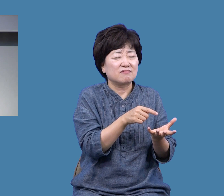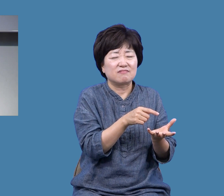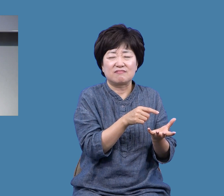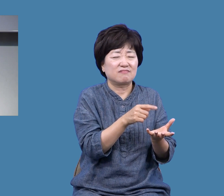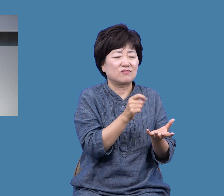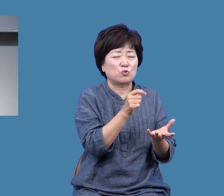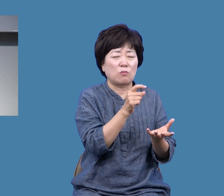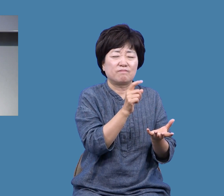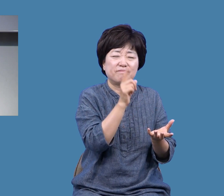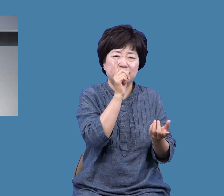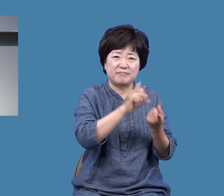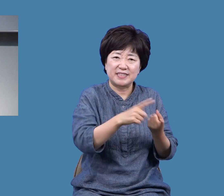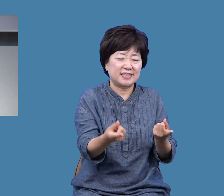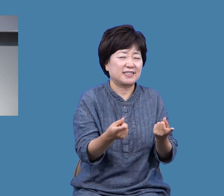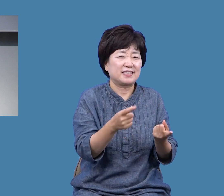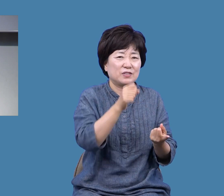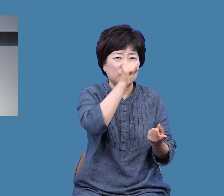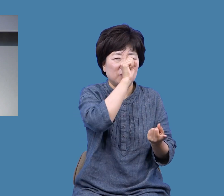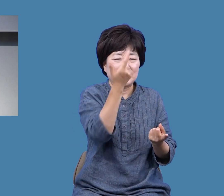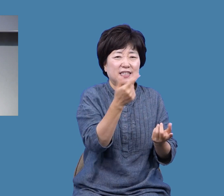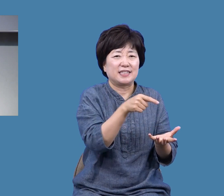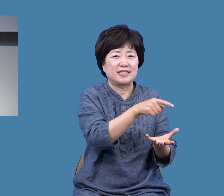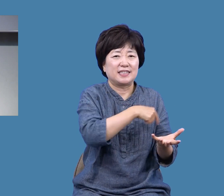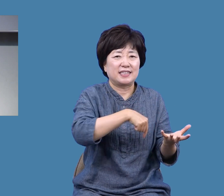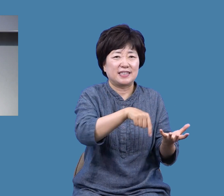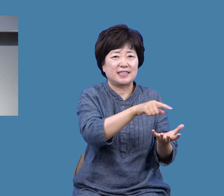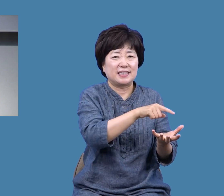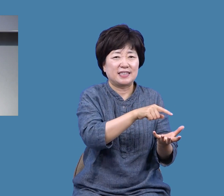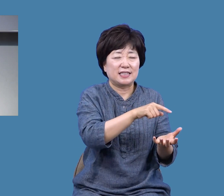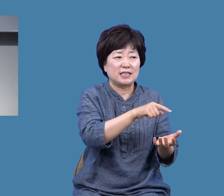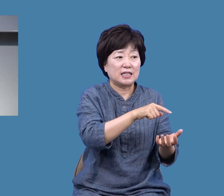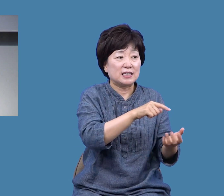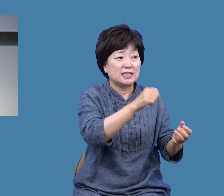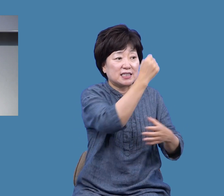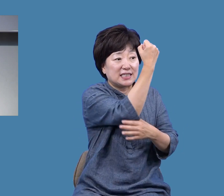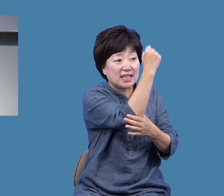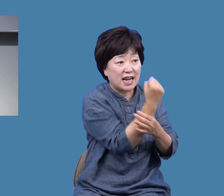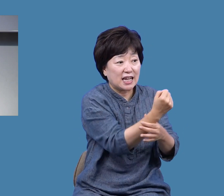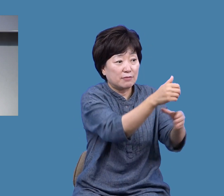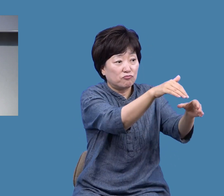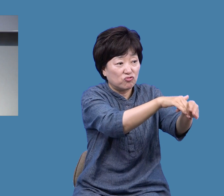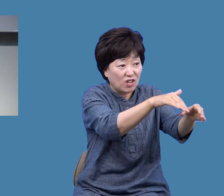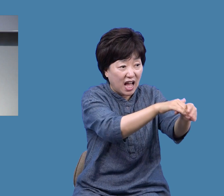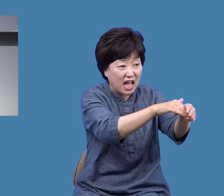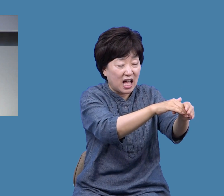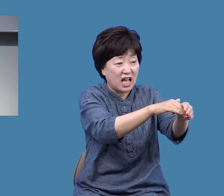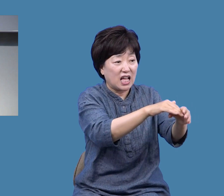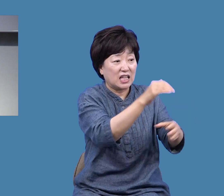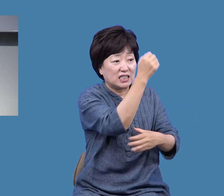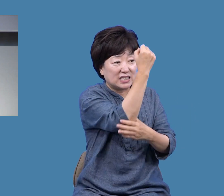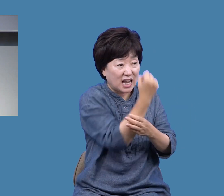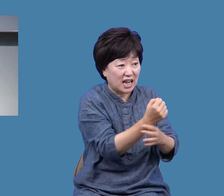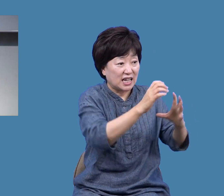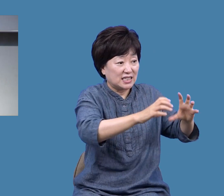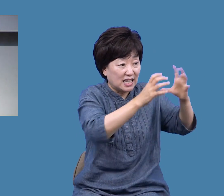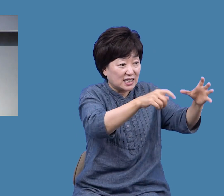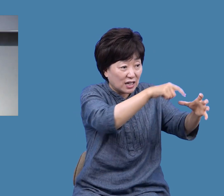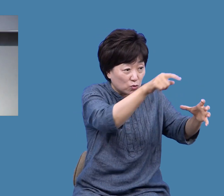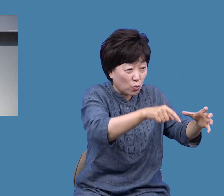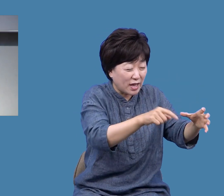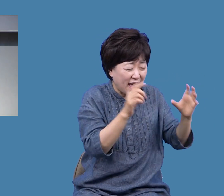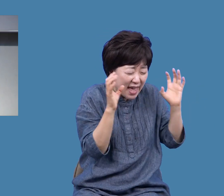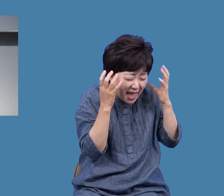아니라는 거예요. 이 타락한 세상에 잘못된 문화와 잘못된 시스템 속에서 아주 어렸을 때부터 이게 길들여져 온